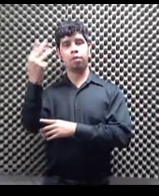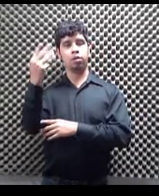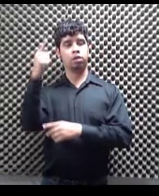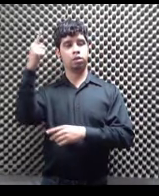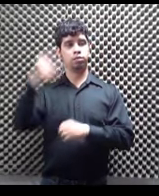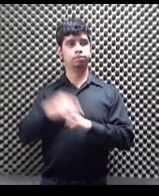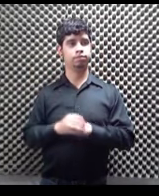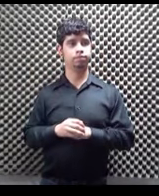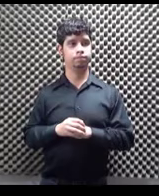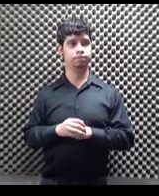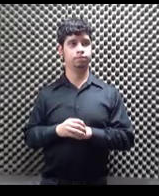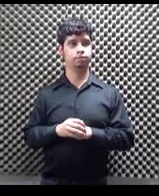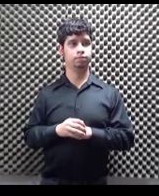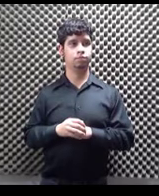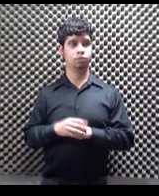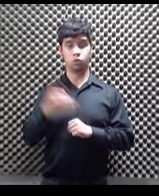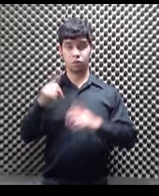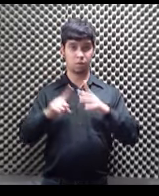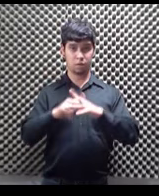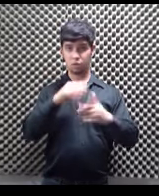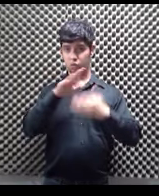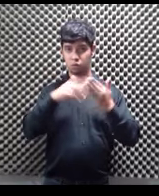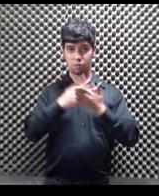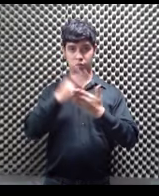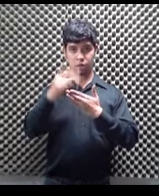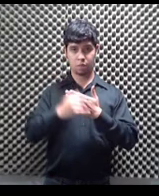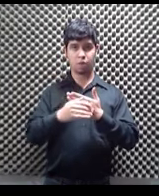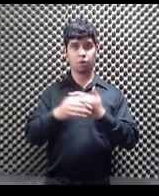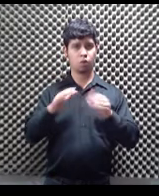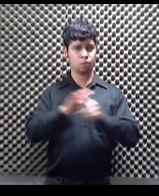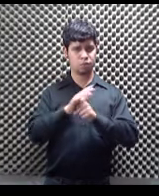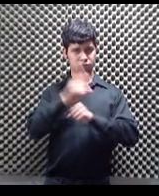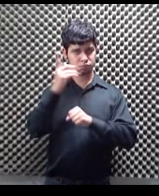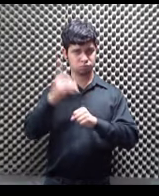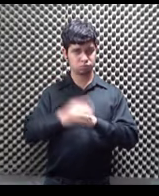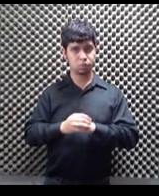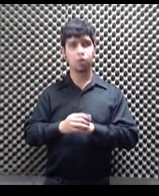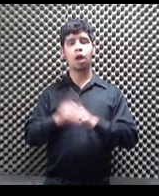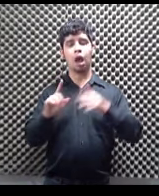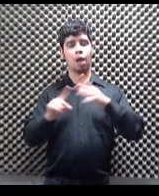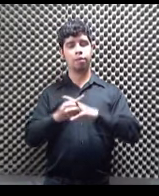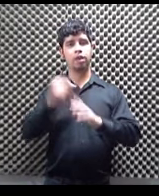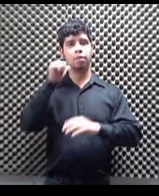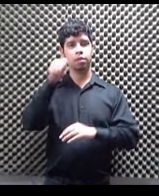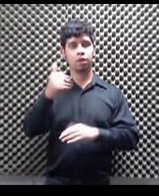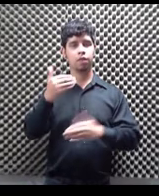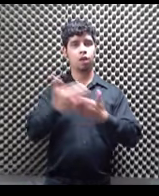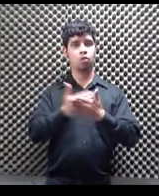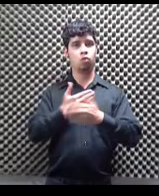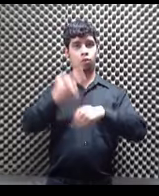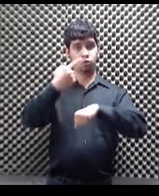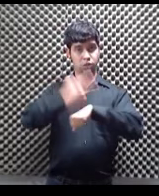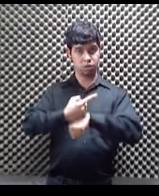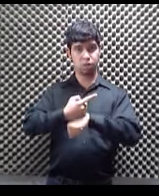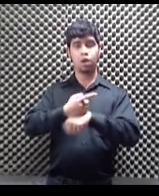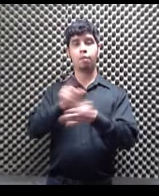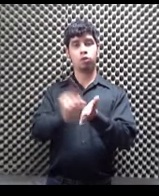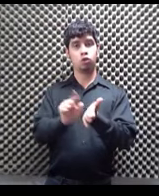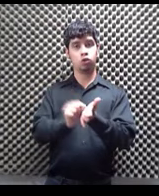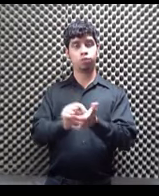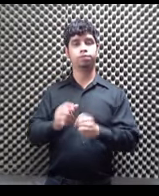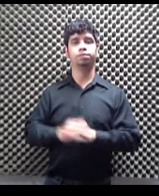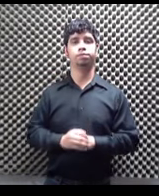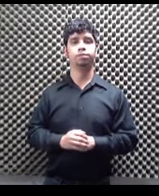¿Dónde está esa programación completa? La programación sale mañana en El Nuevo Día. Pendiente. ¿Y